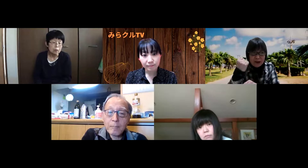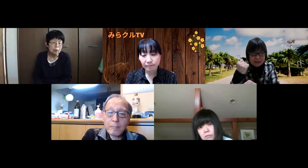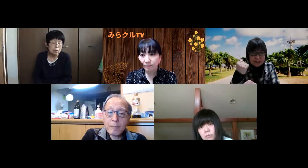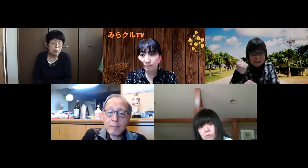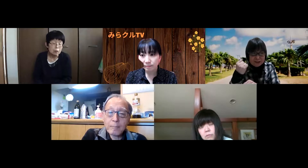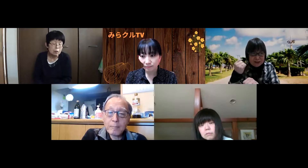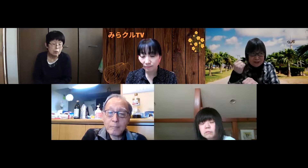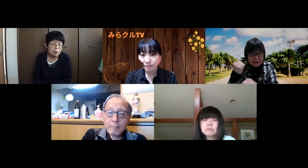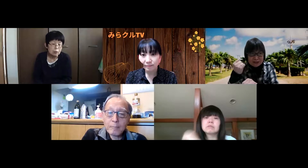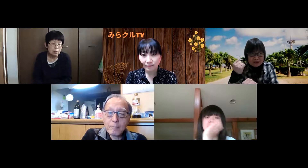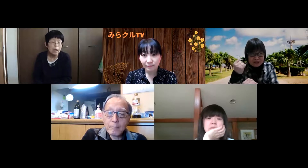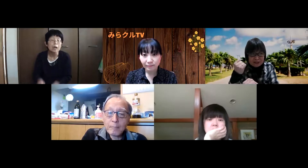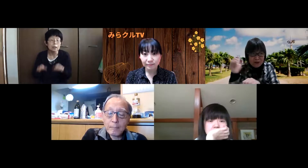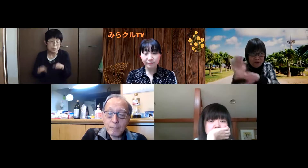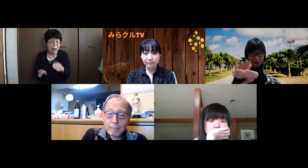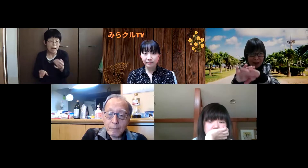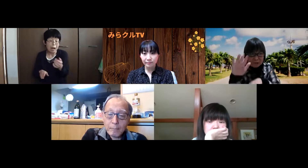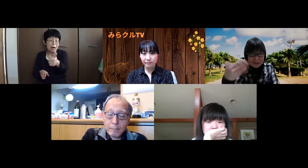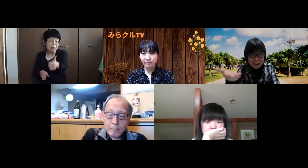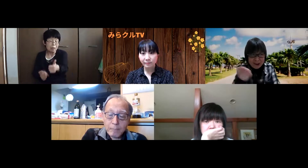る方法ってありますか？